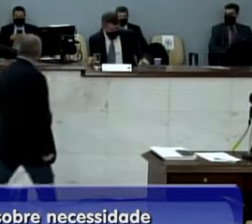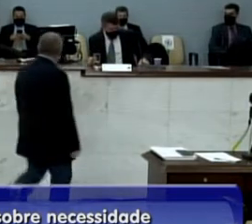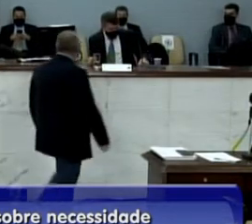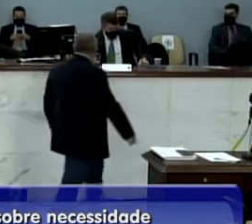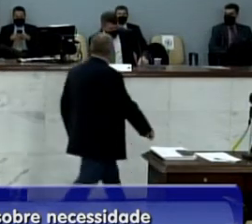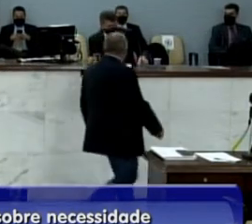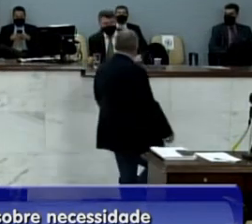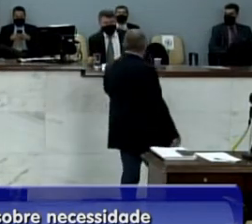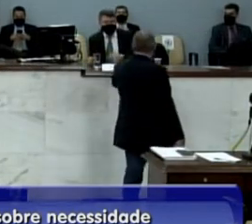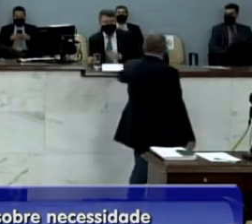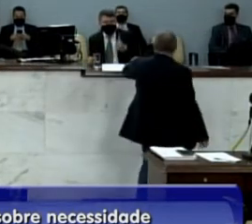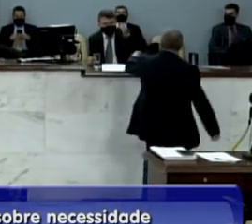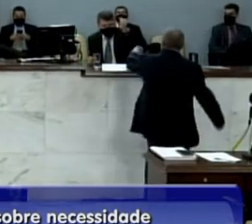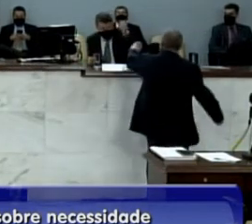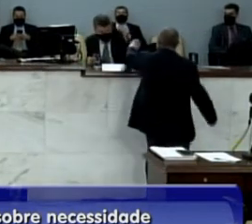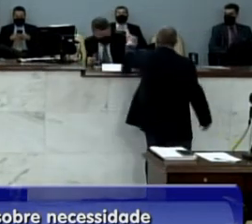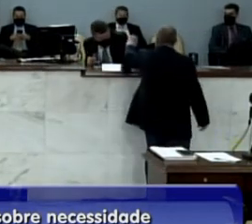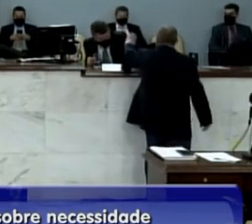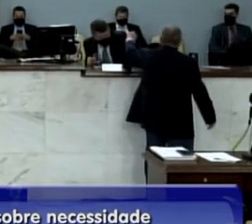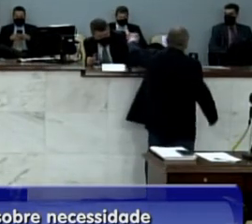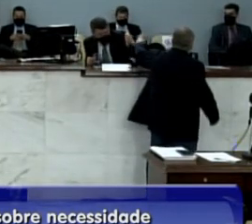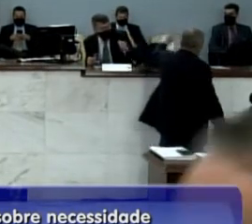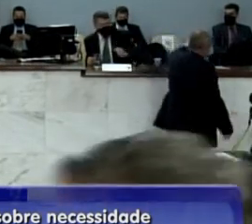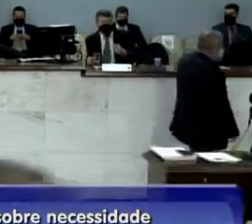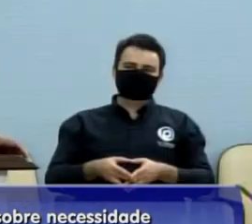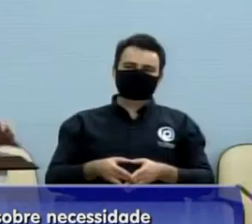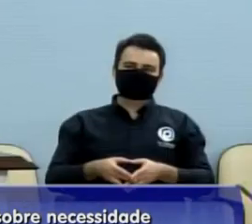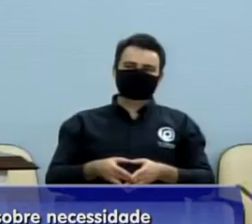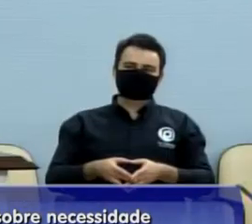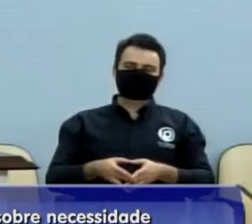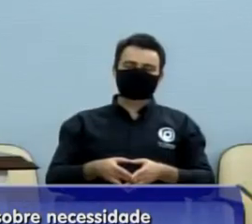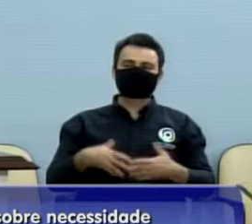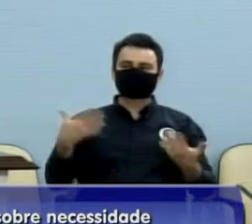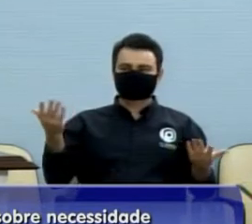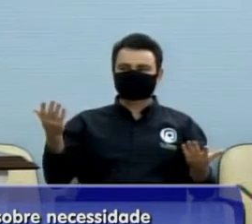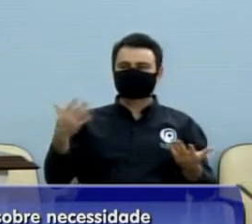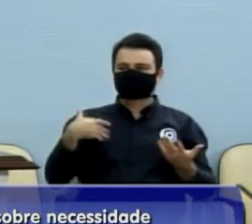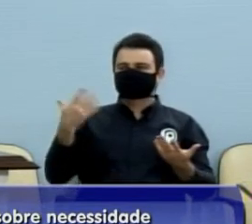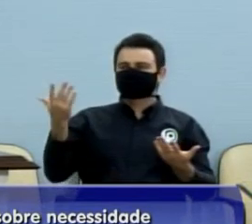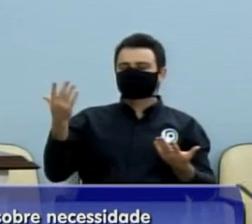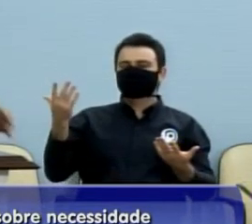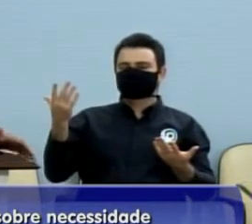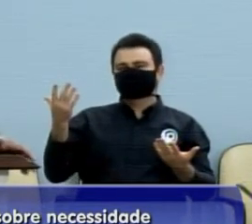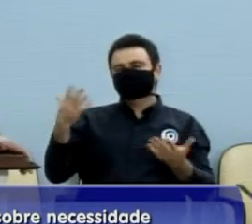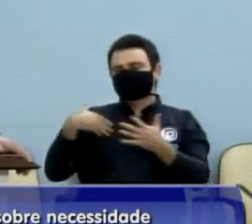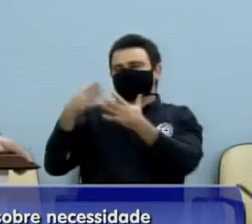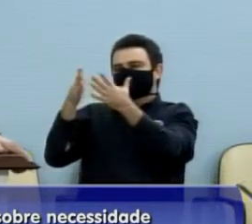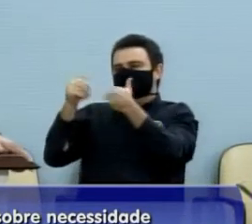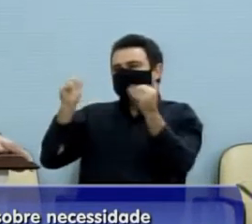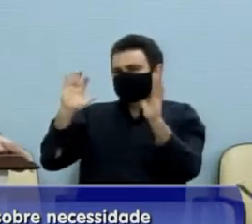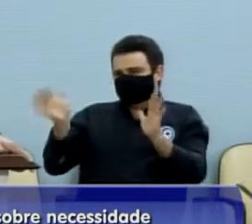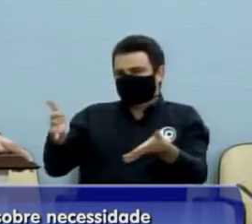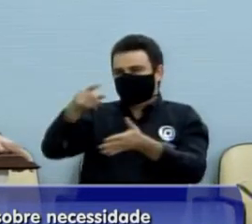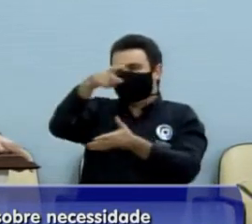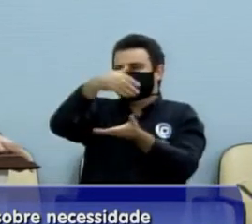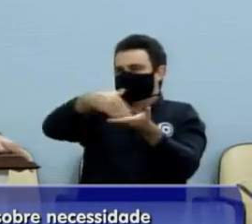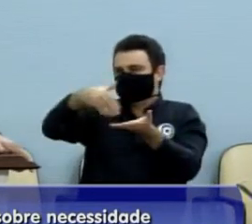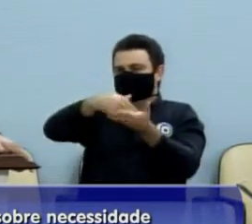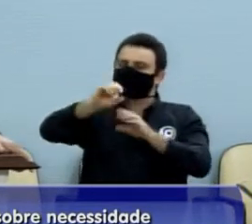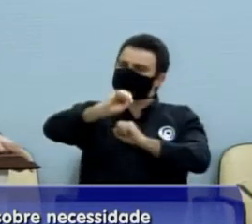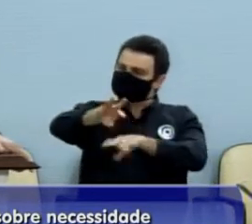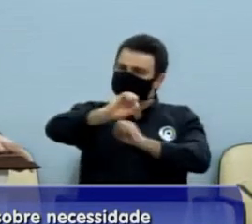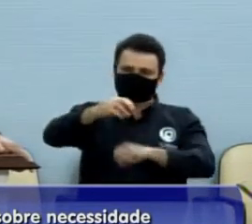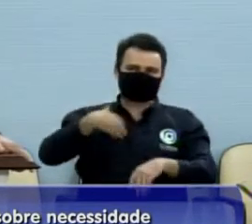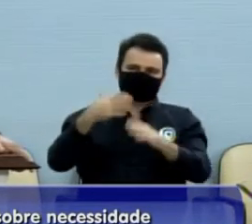Falar, não? Uma parte. Então, esse é o meu pedido, eu gostaria de deixar registrado aqui, junto à Secretaria de Educação,